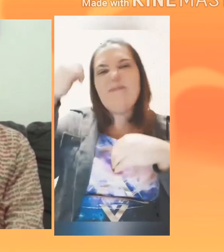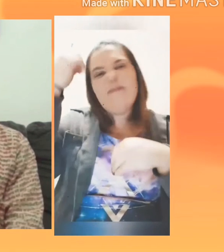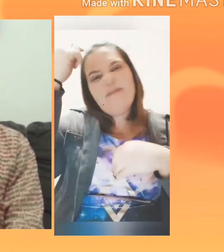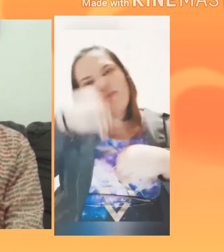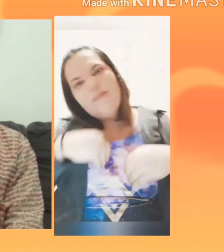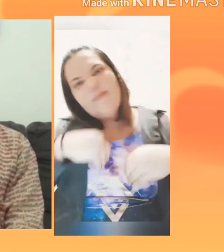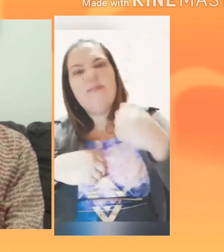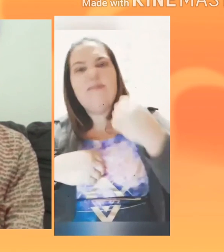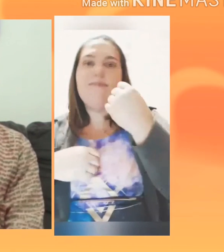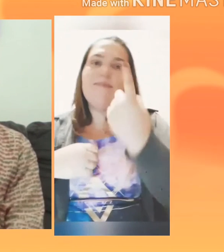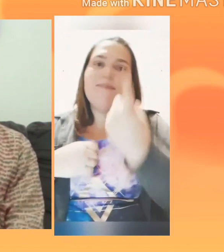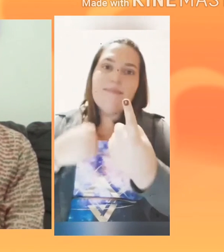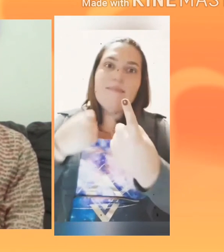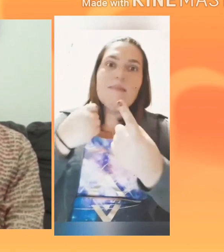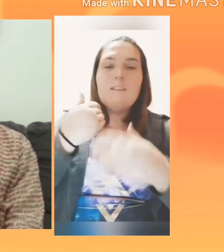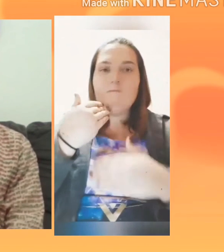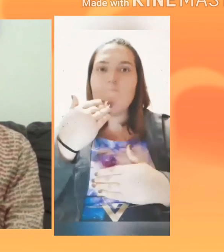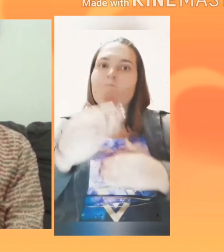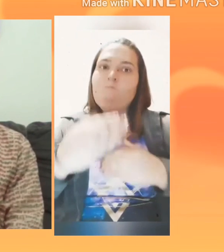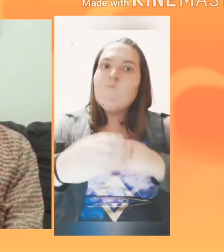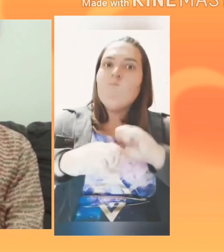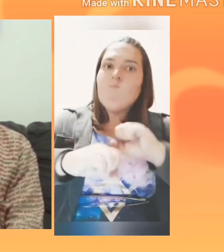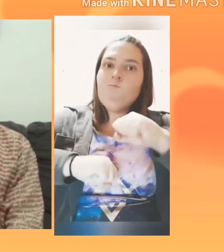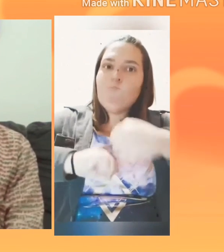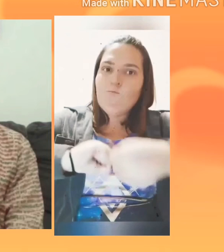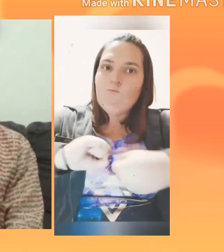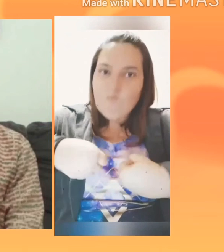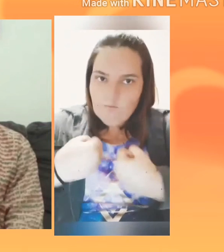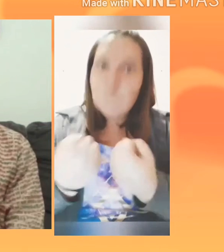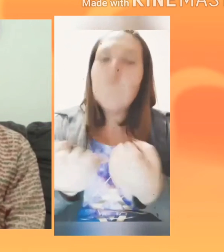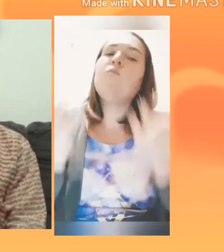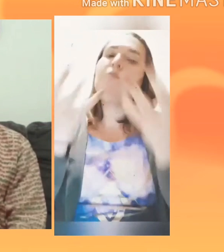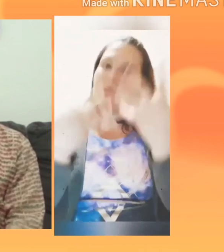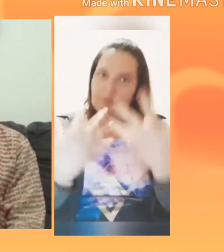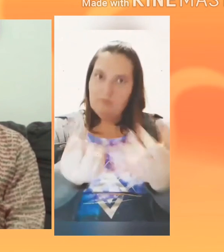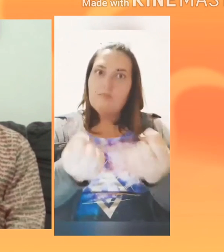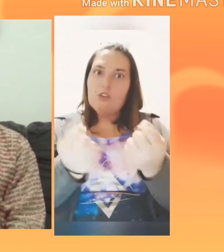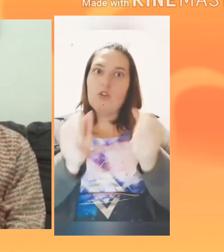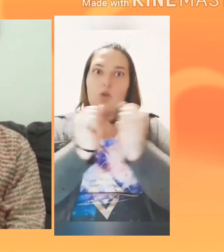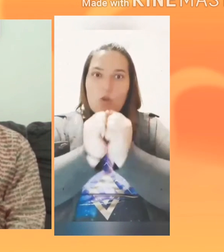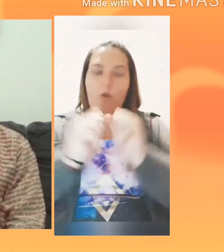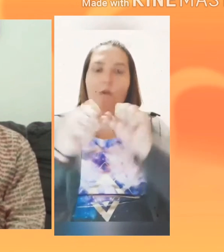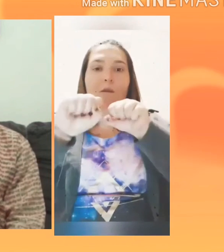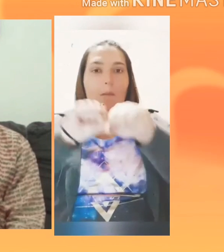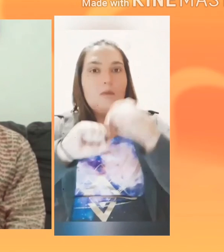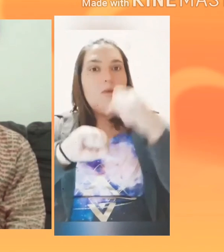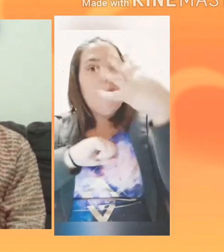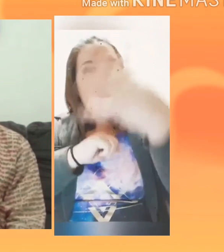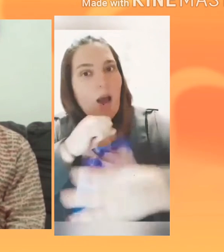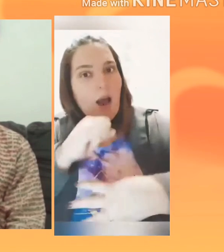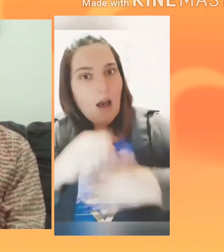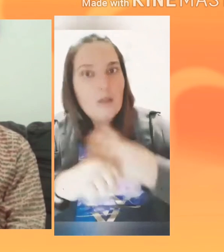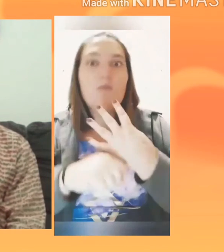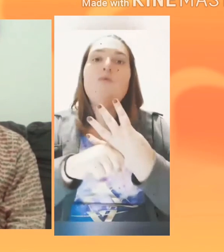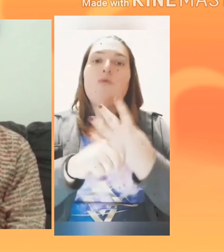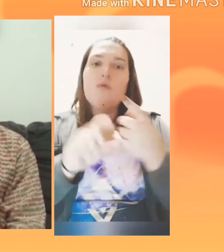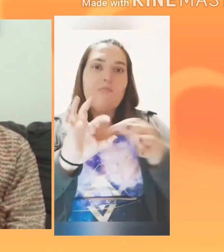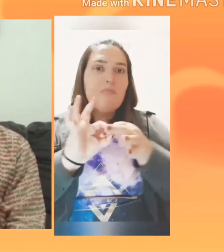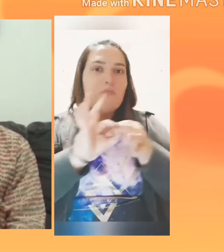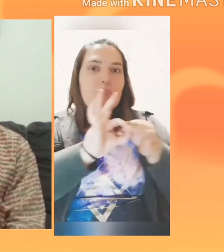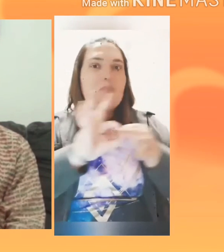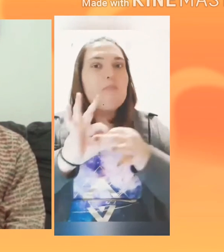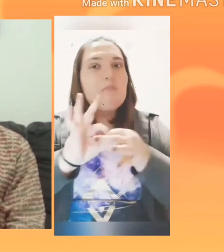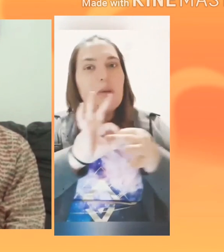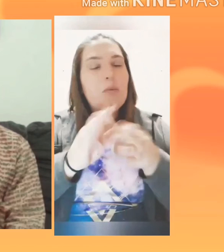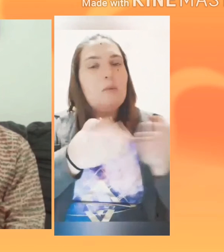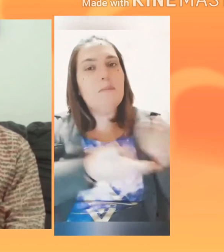E aos poucos recusei um pouco a jornada, né, que muitas vezes a gente faz, mas depois eu topei e assim a gente foi numa formação